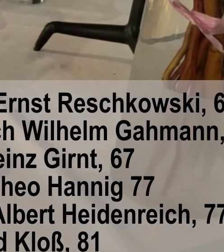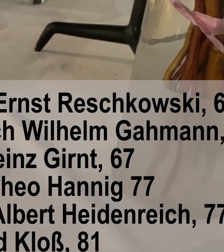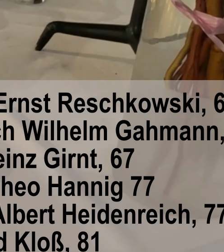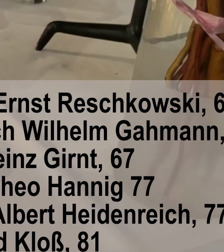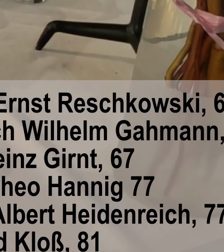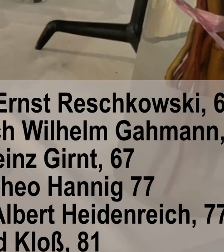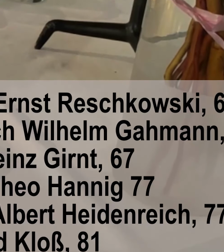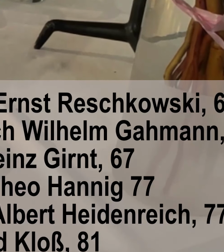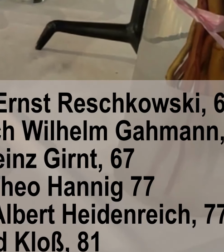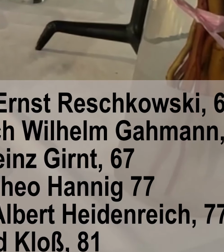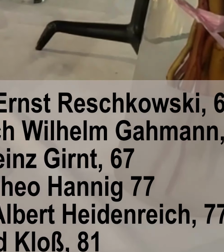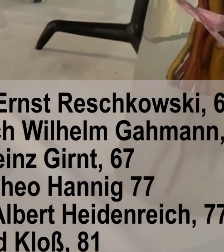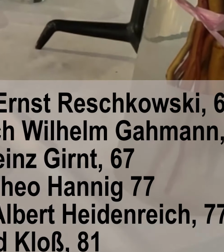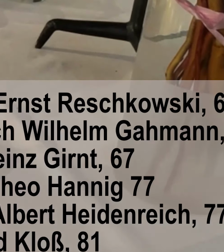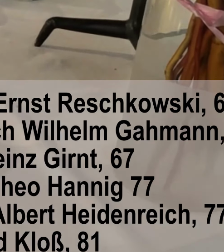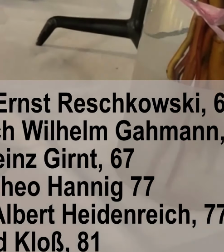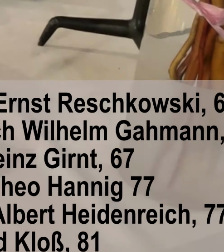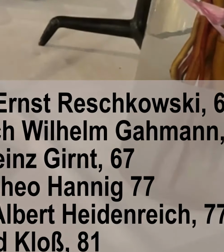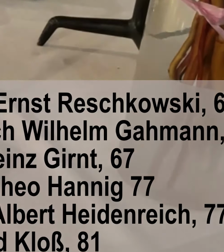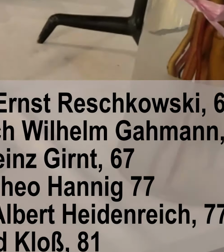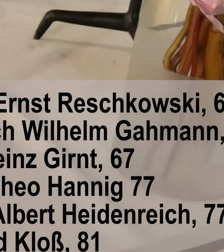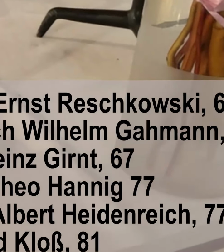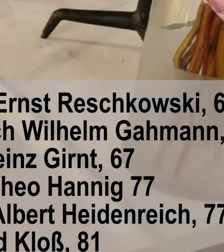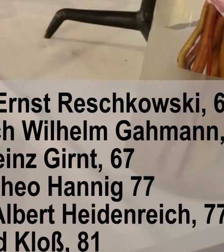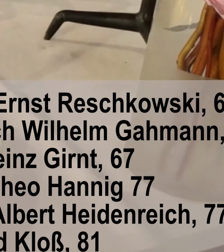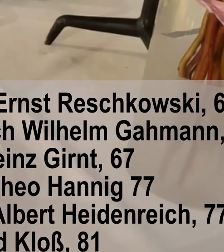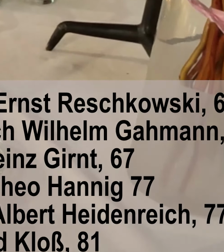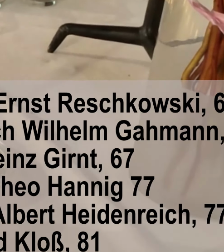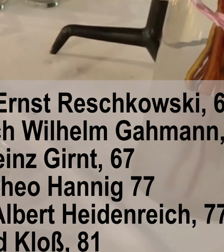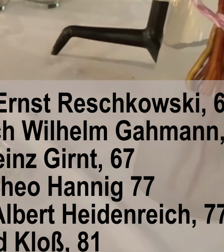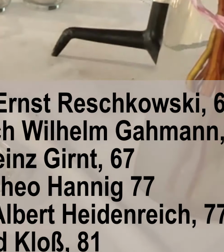Harry Albert Heidenreich, 77 Jahre.